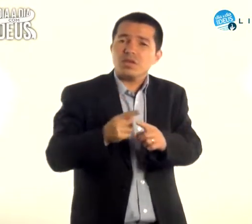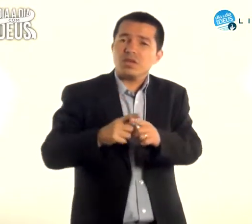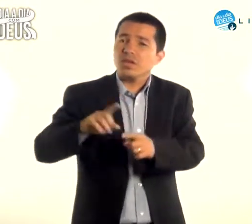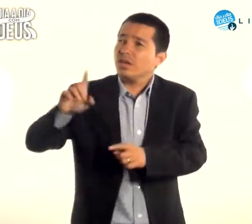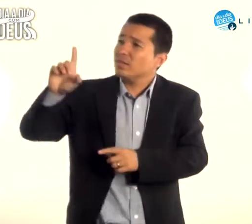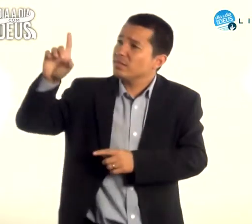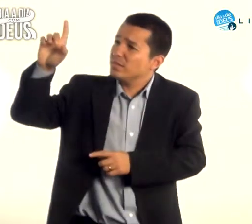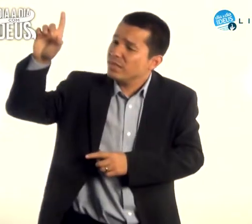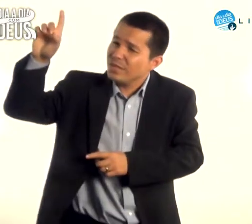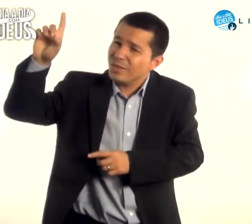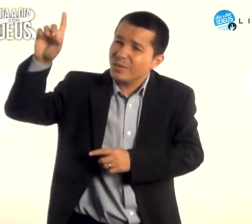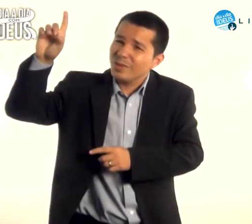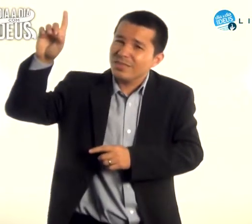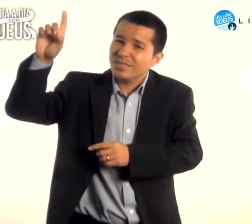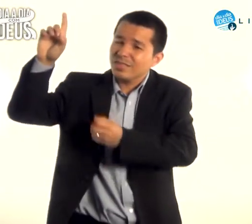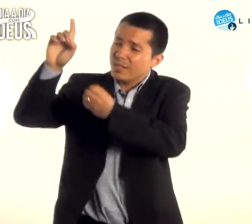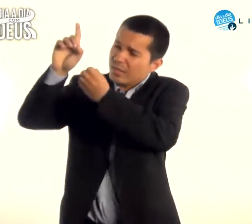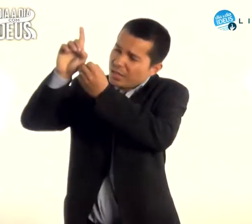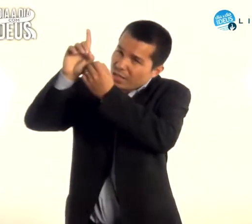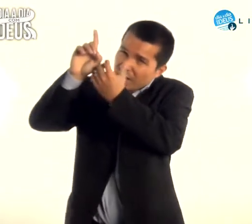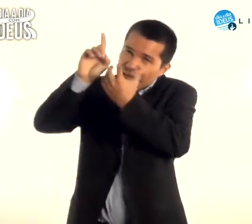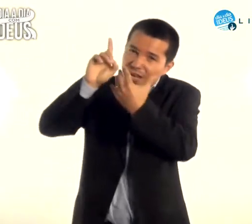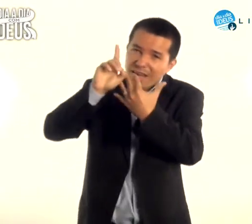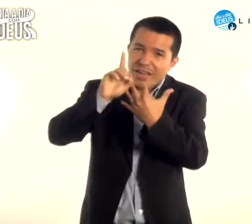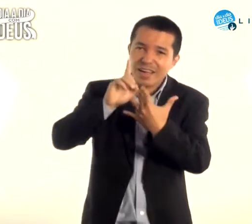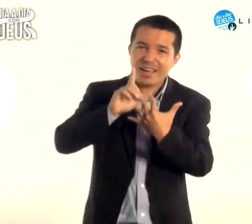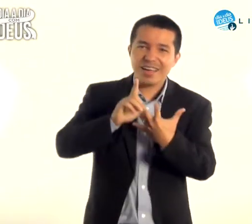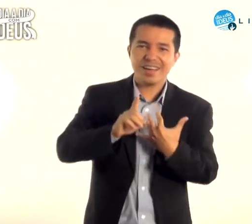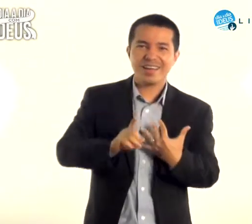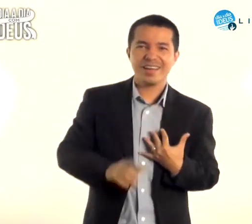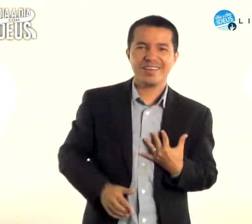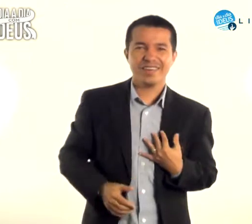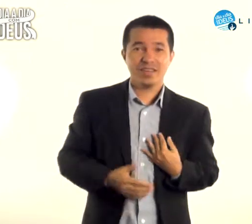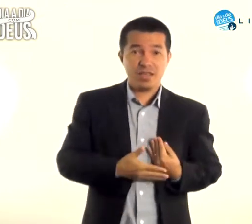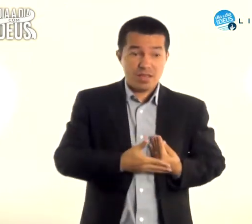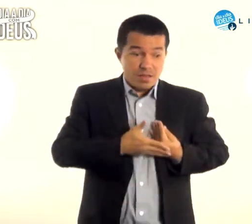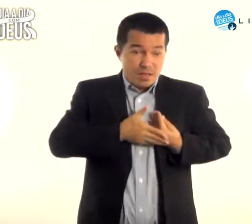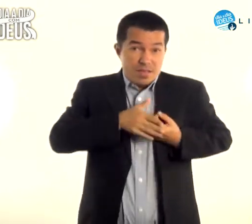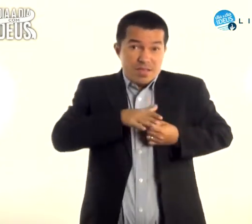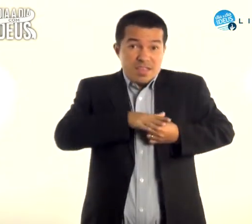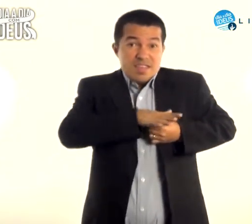gente de satisfação verdadeira. Você quer encontrar